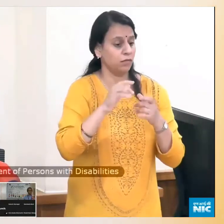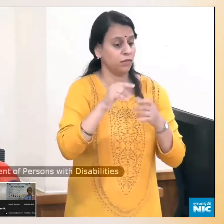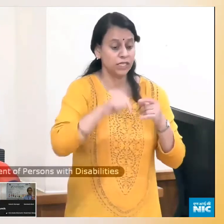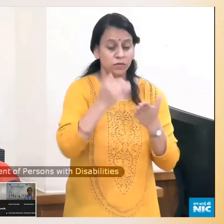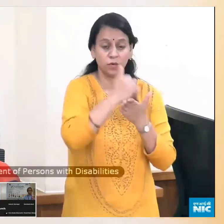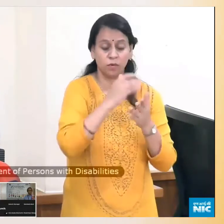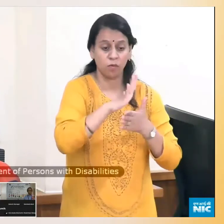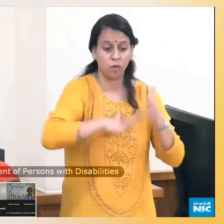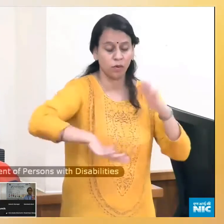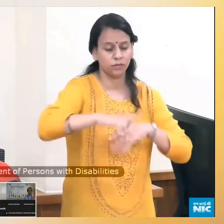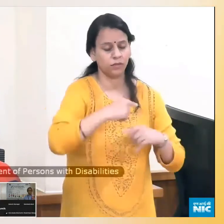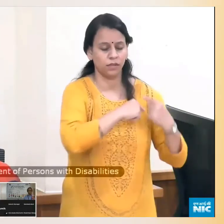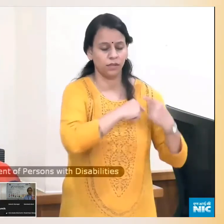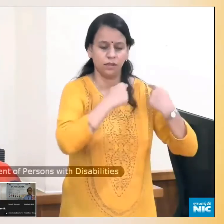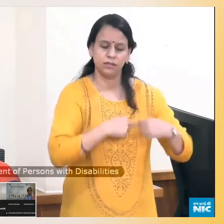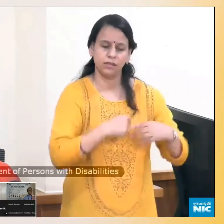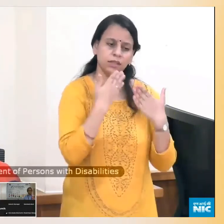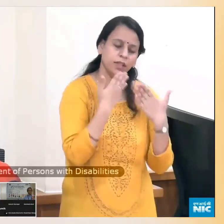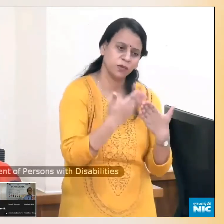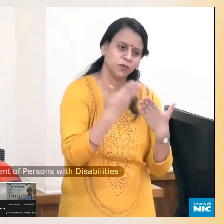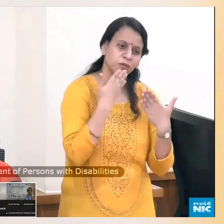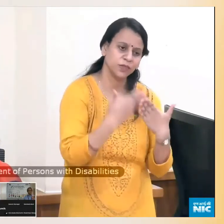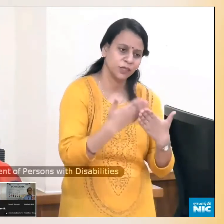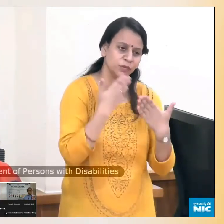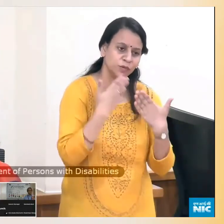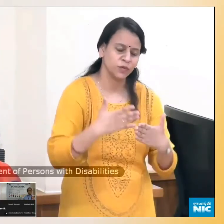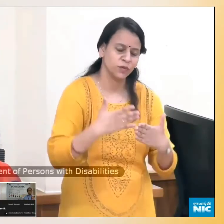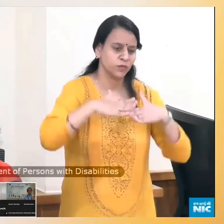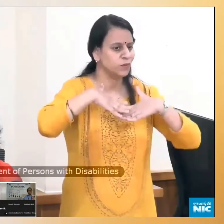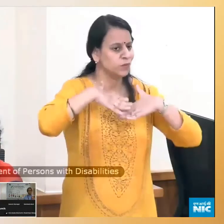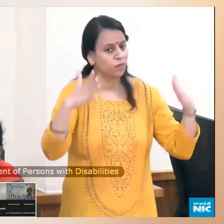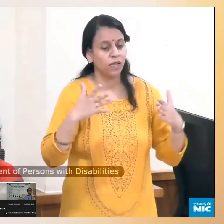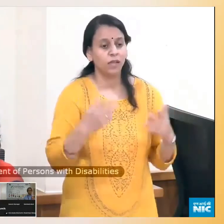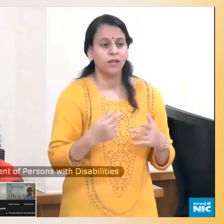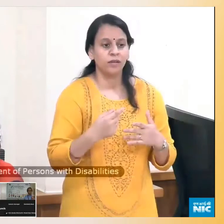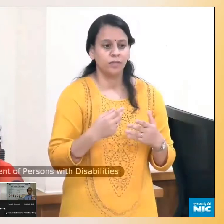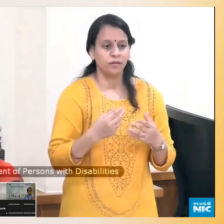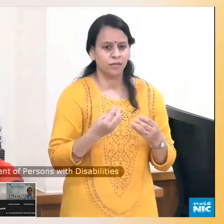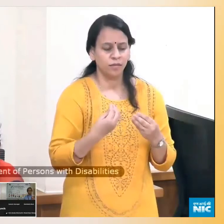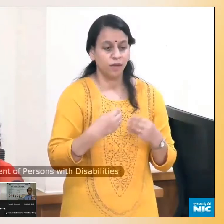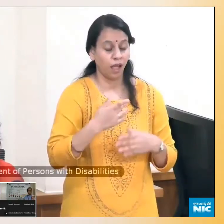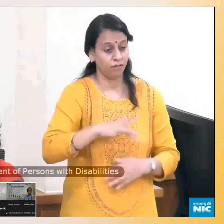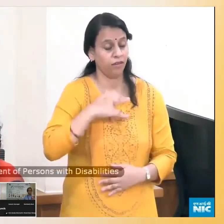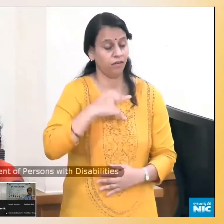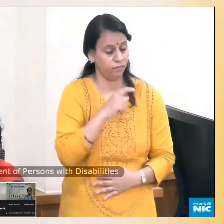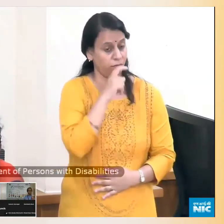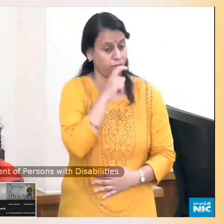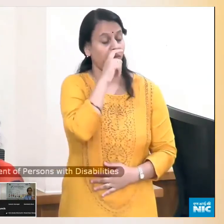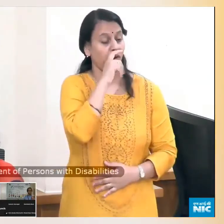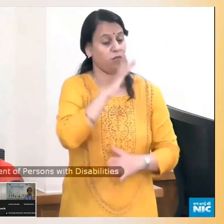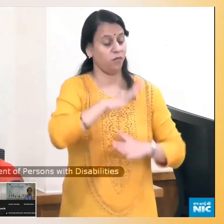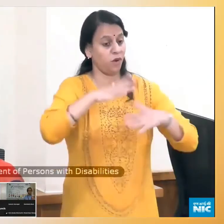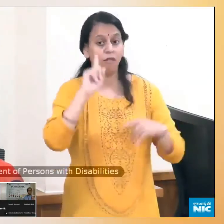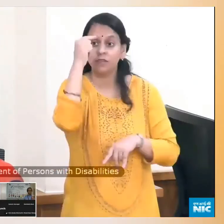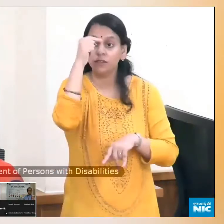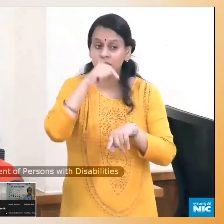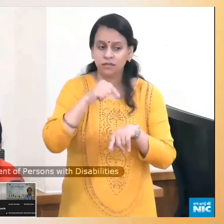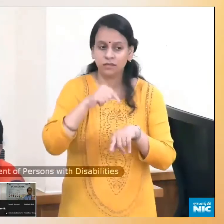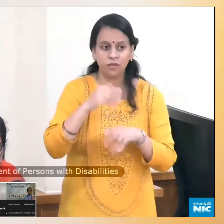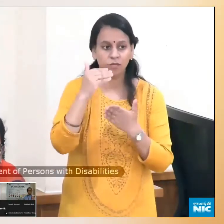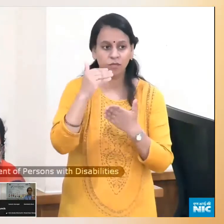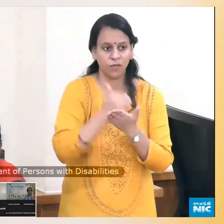लोगों ने इसका ऑर्गेनाइज किया मैं सबको तहे दिल से मैं शुक्रिया अदा करती हूँ। और मेरे लिए और भी एक गर्व की बात है, पहला